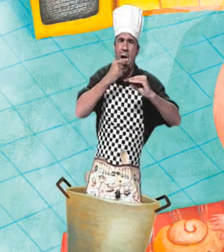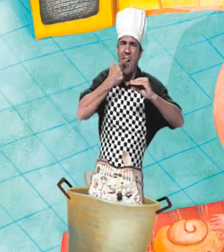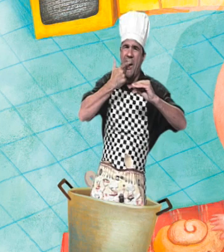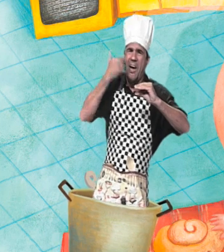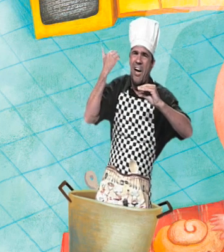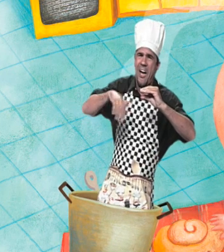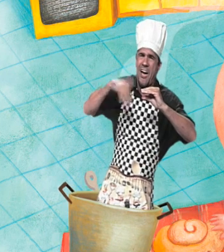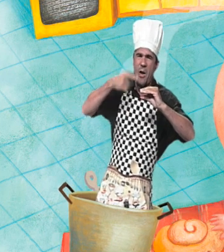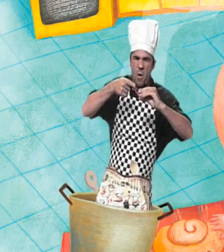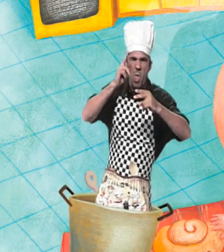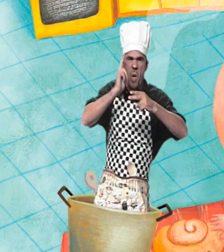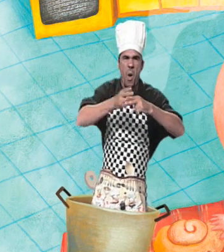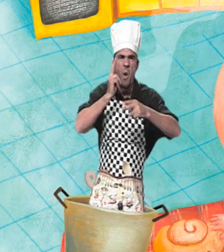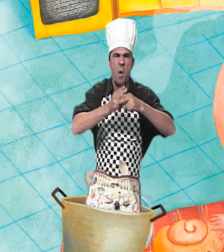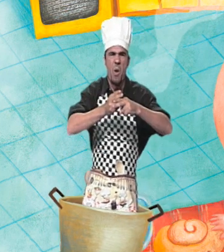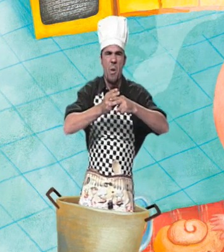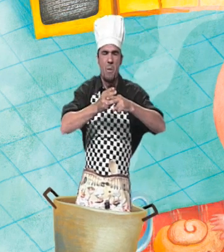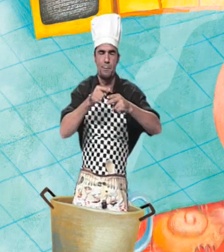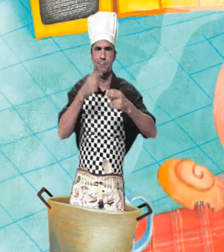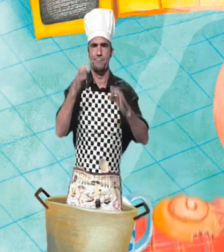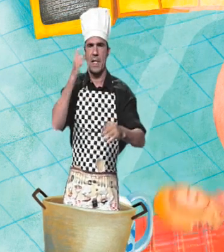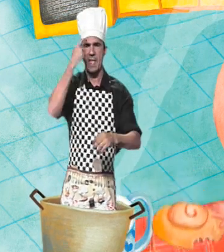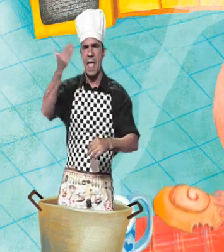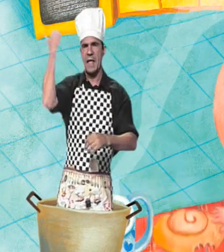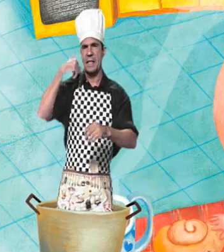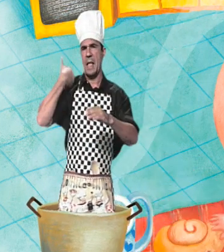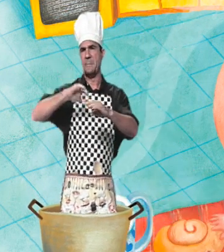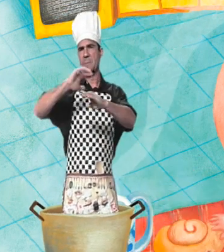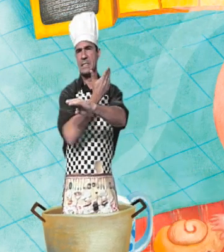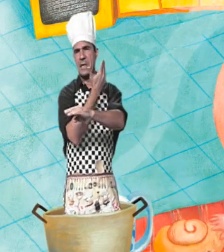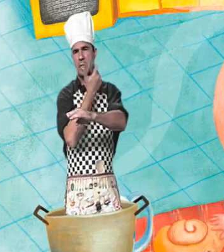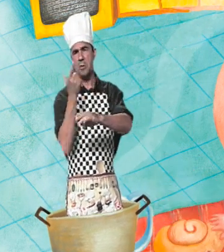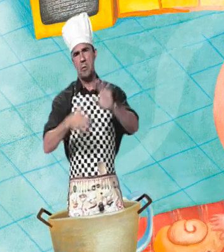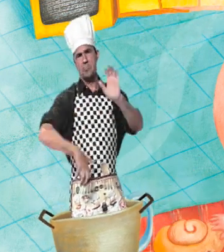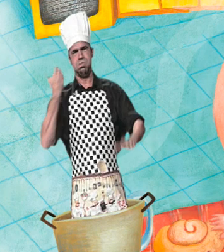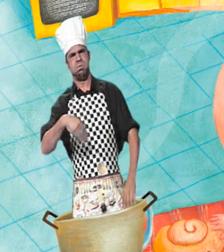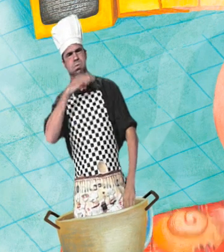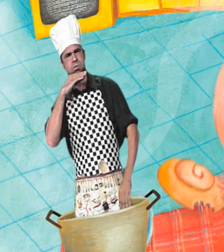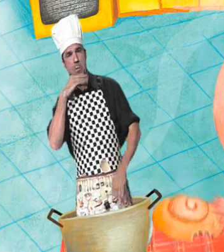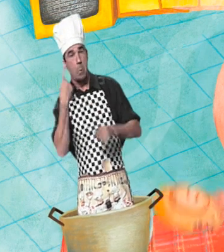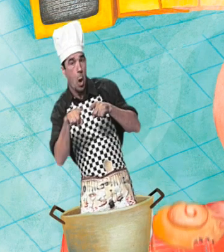dent. Era dura, perquè era del dia anterior.